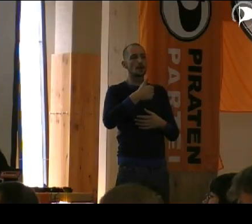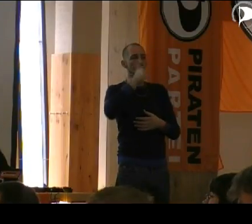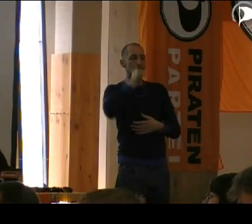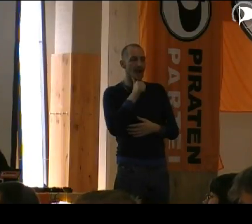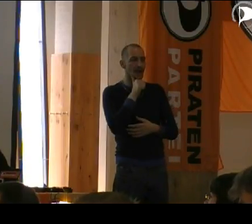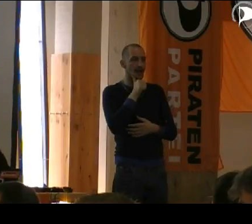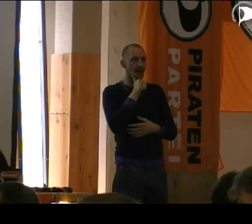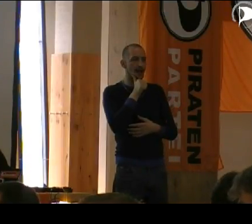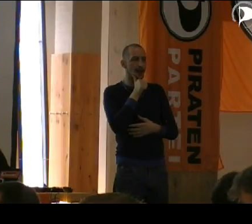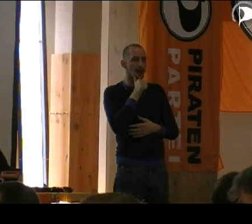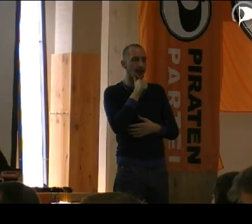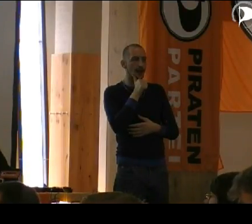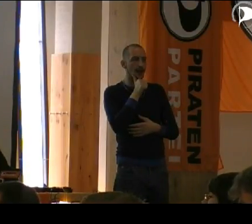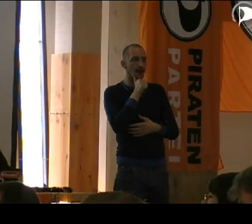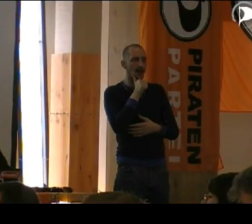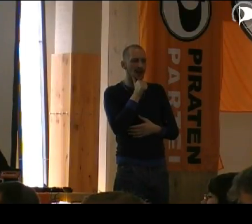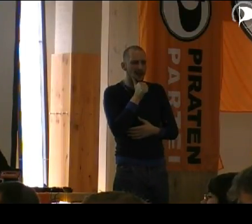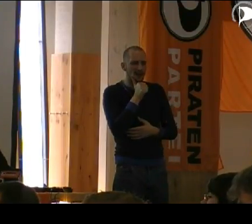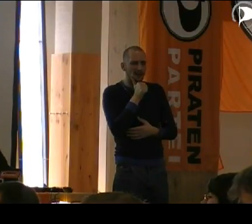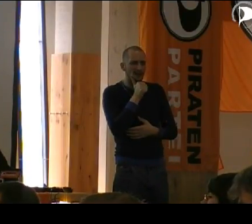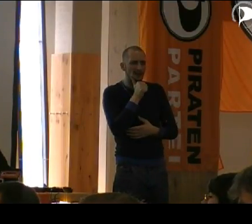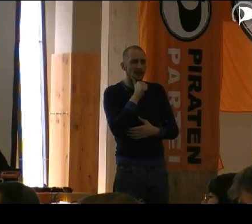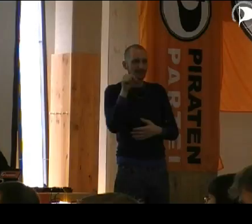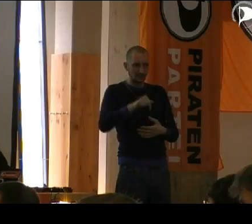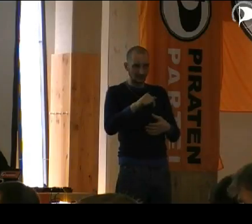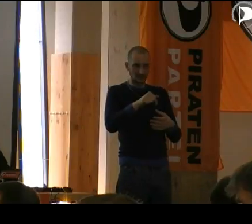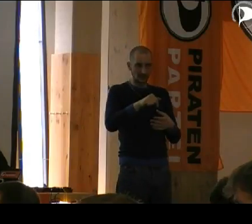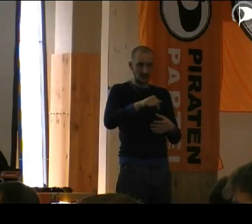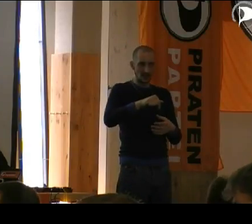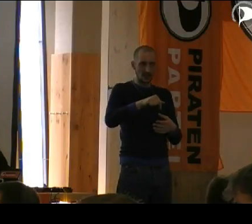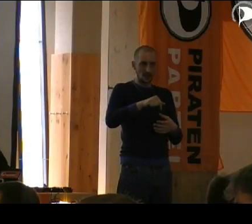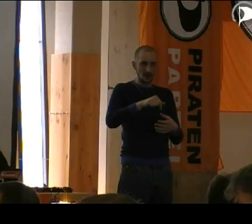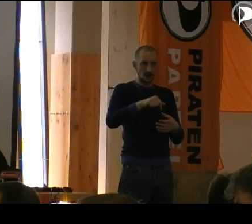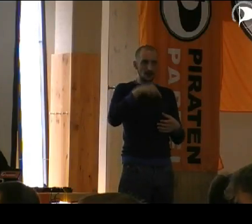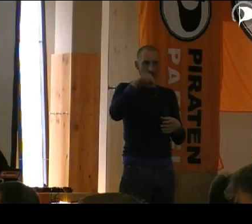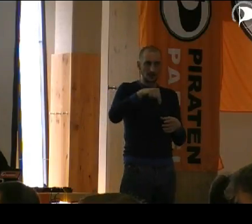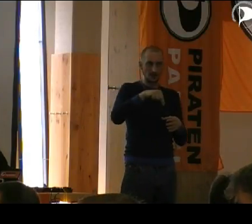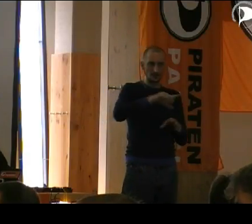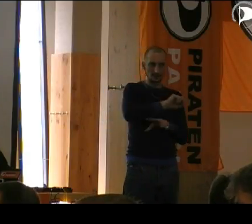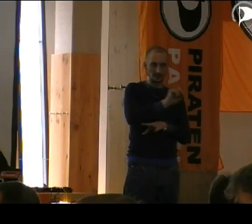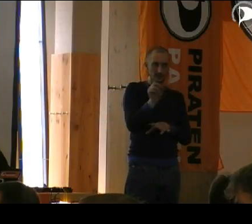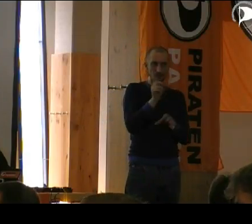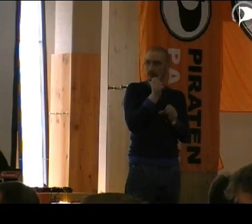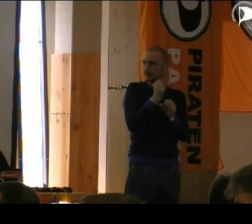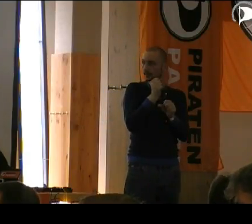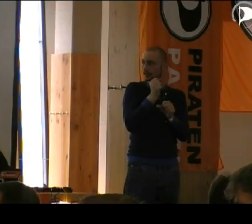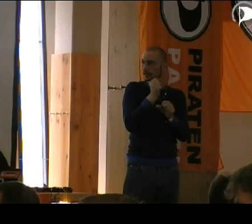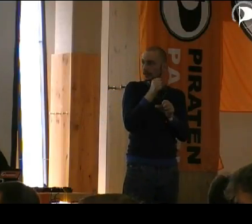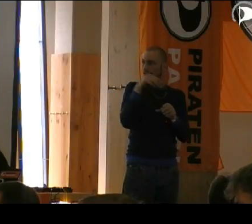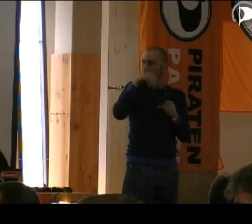was nicht mehr genau heißt es nicht mehr importiert das bekannt ist dafür nicht an